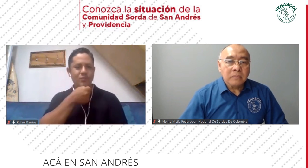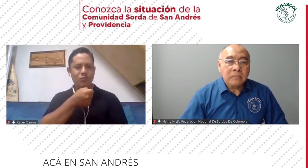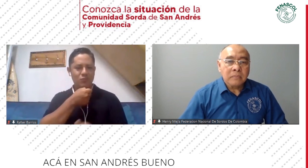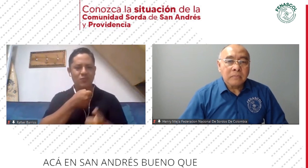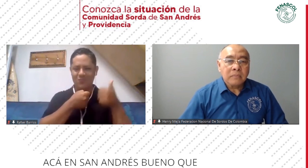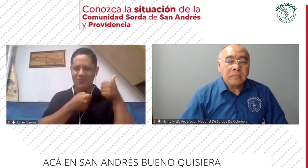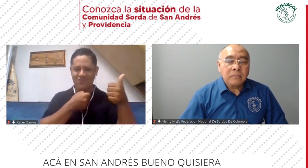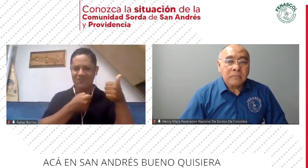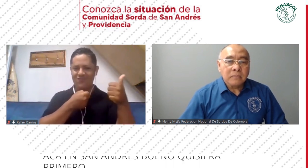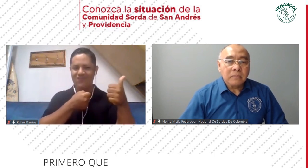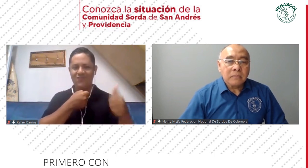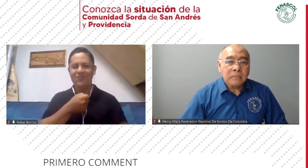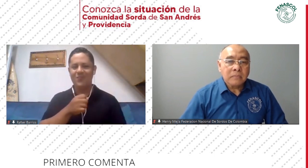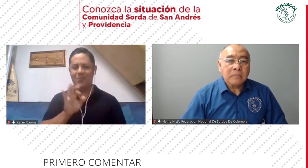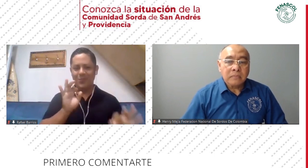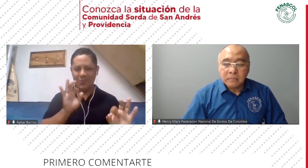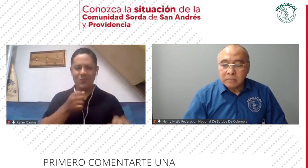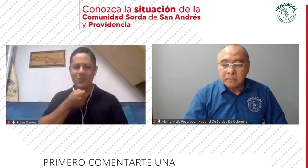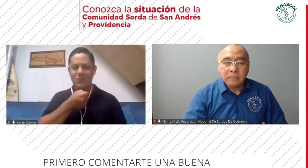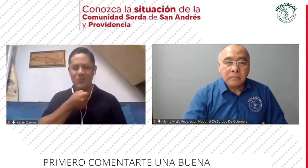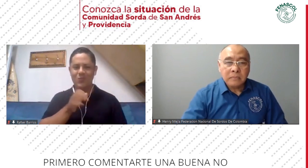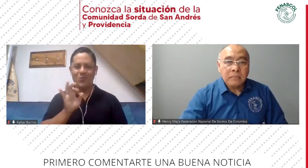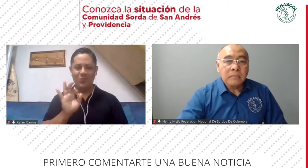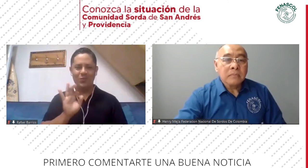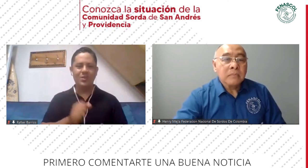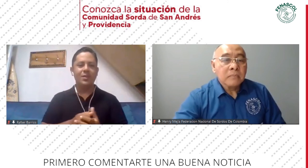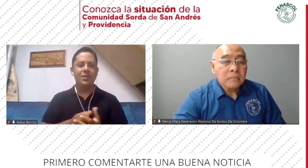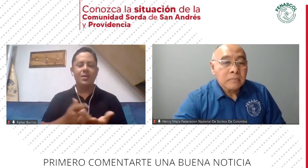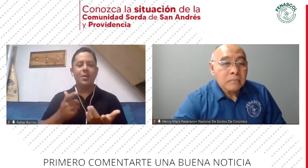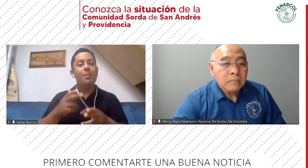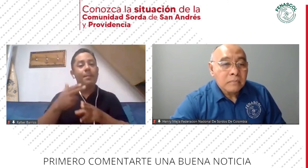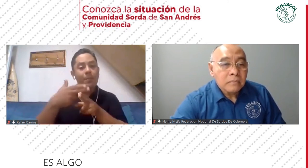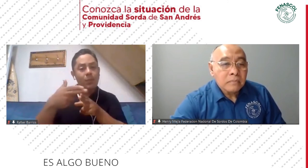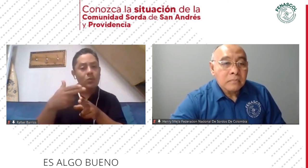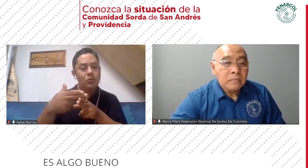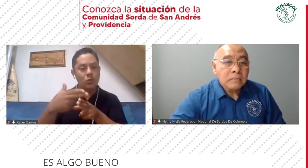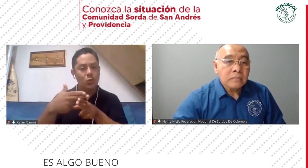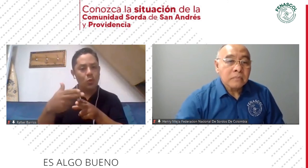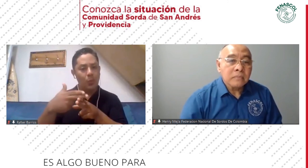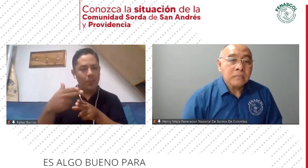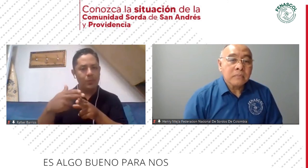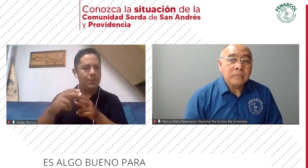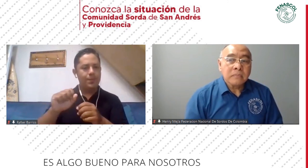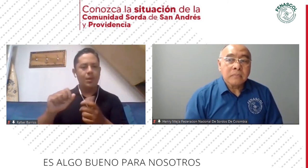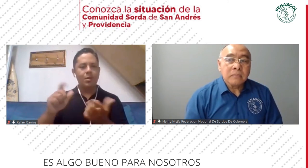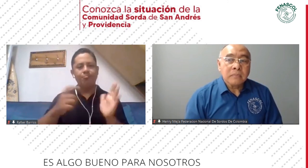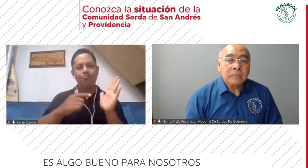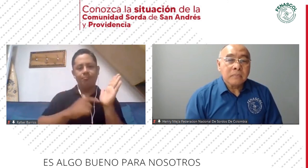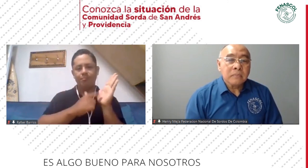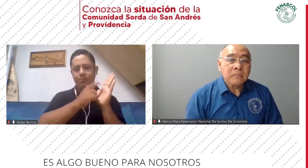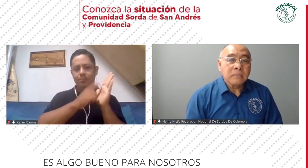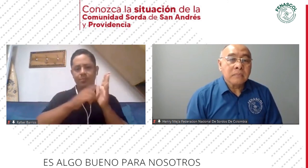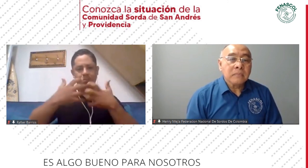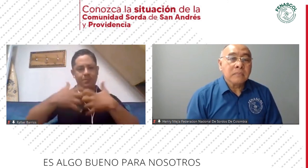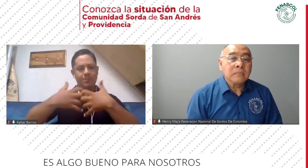bueno quisiera primero comentarte una buena noticia es algo bueno para nosotros